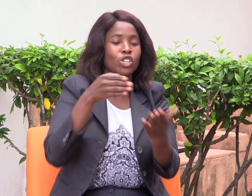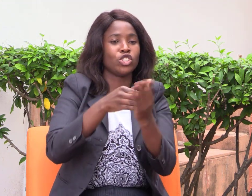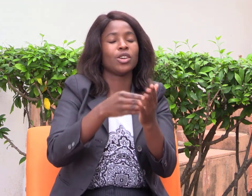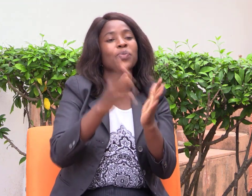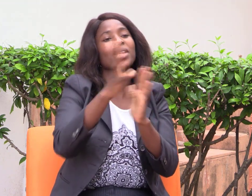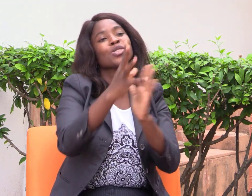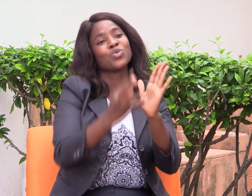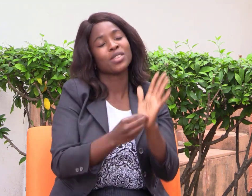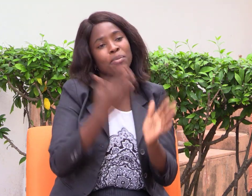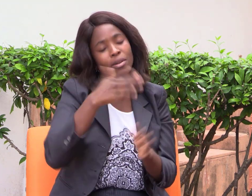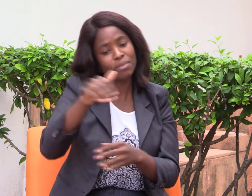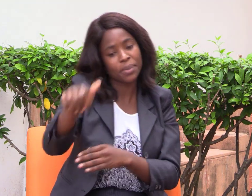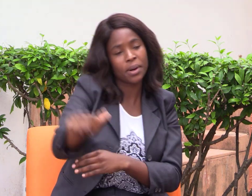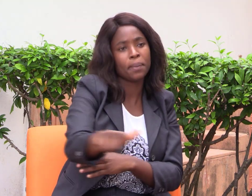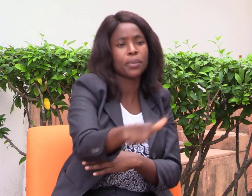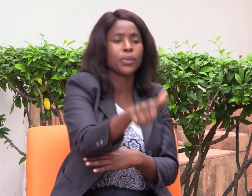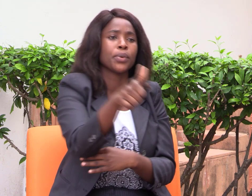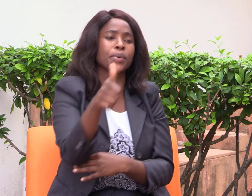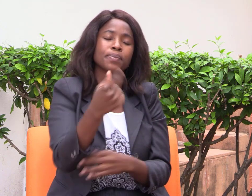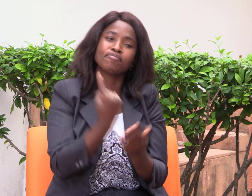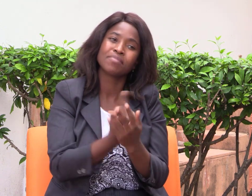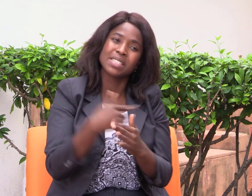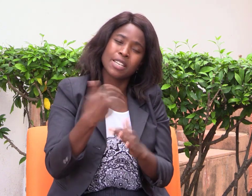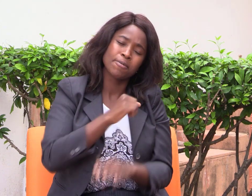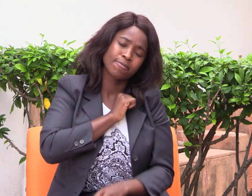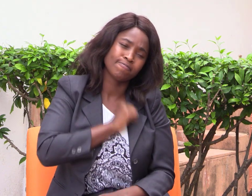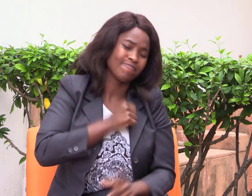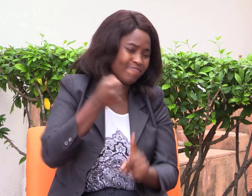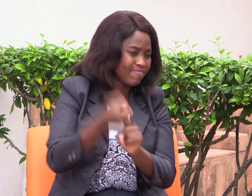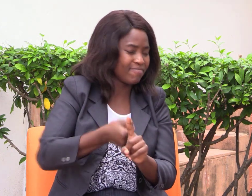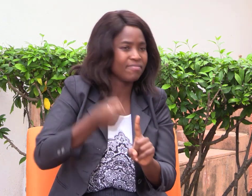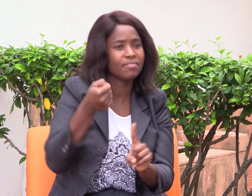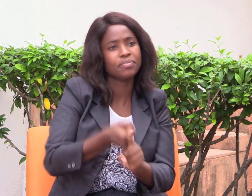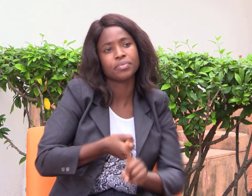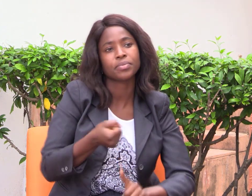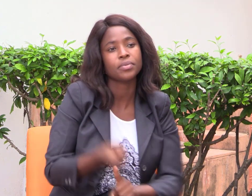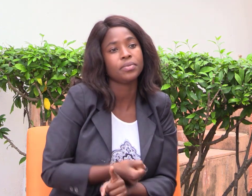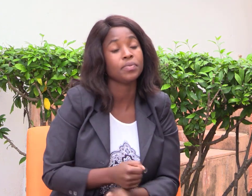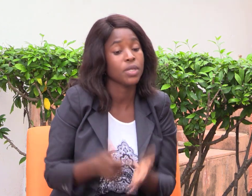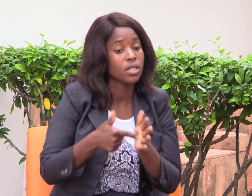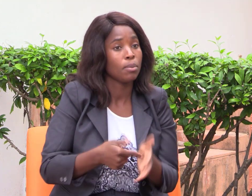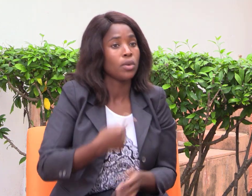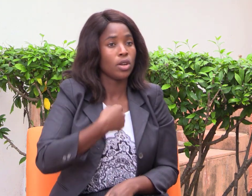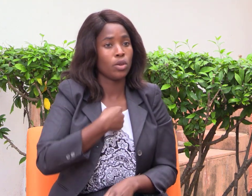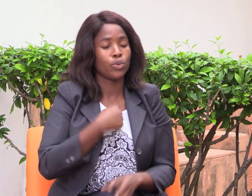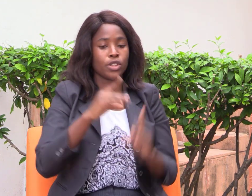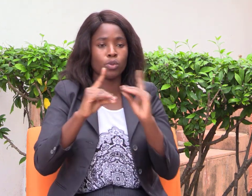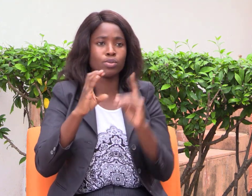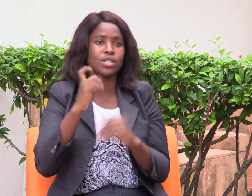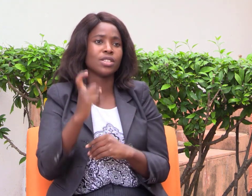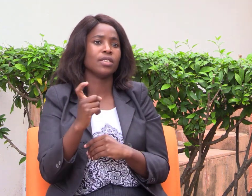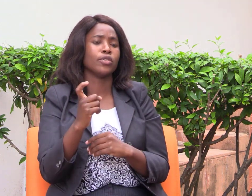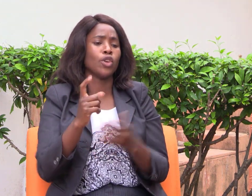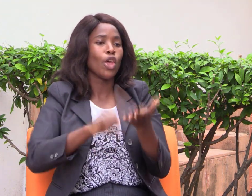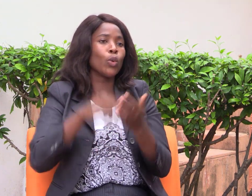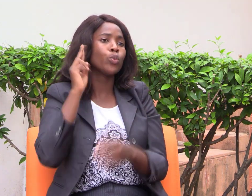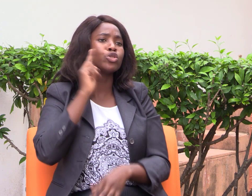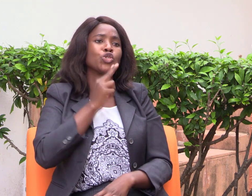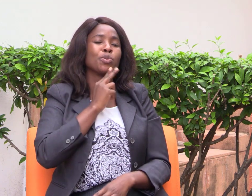pessoas formadas no ensino superior e com um bom resultado, acho que com mais persistência. Por exemplo, eu estou aqui